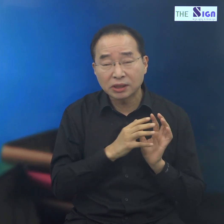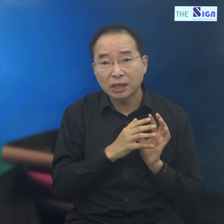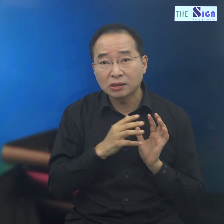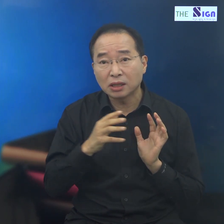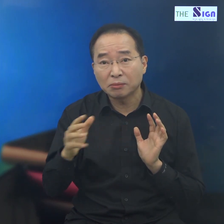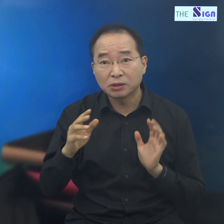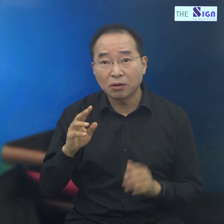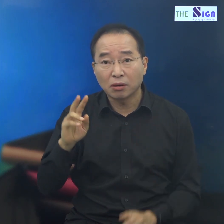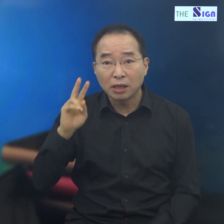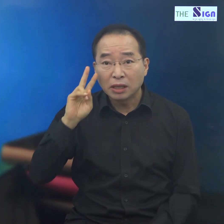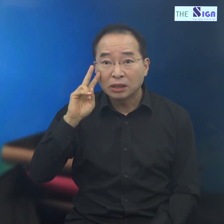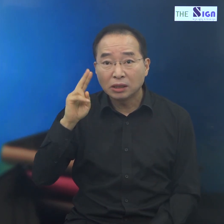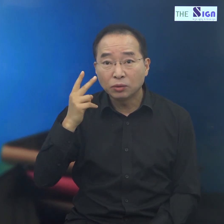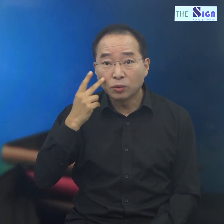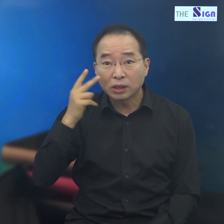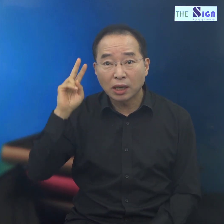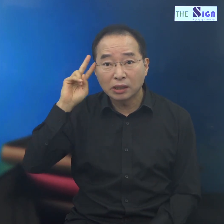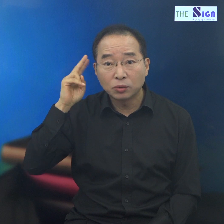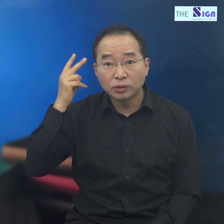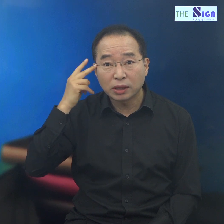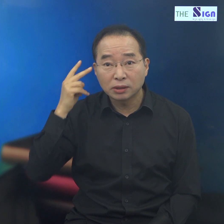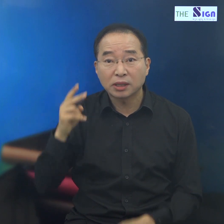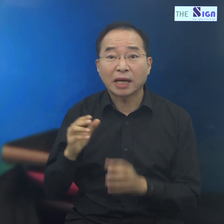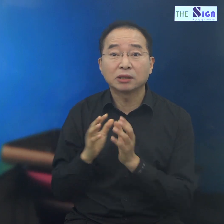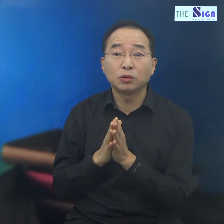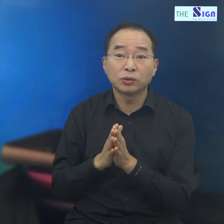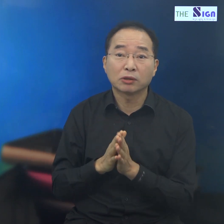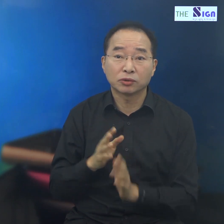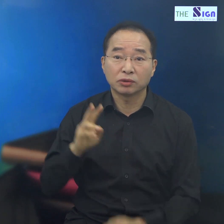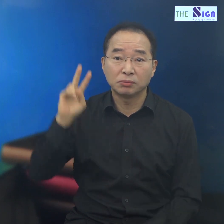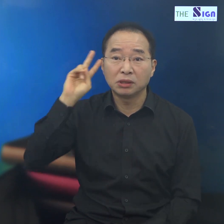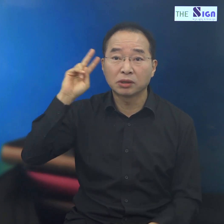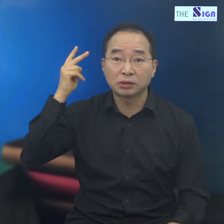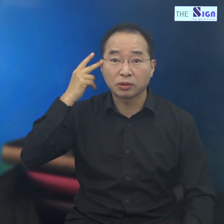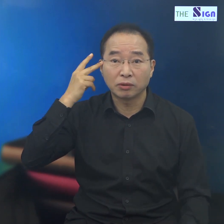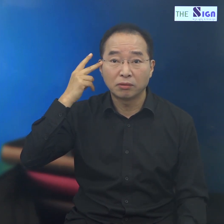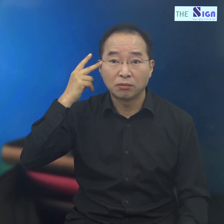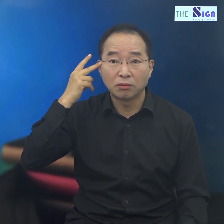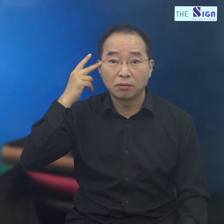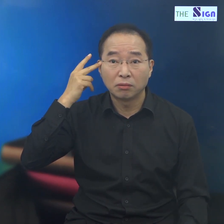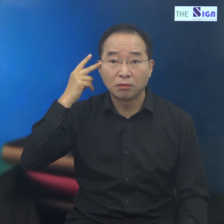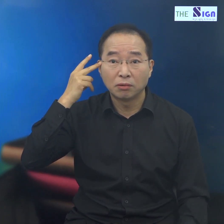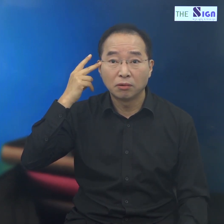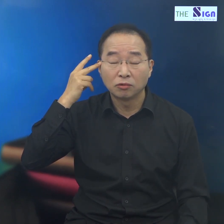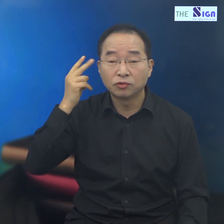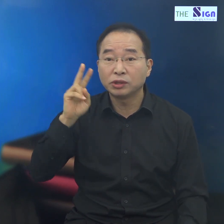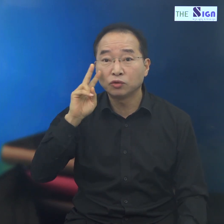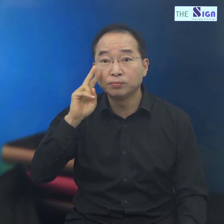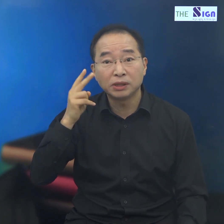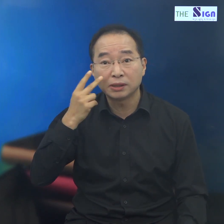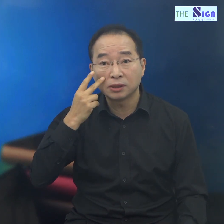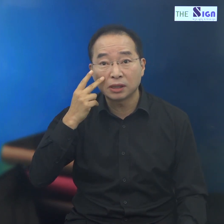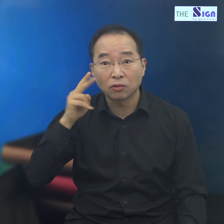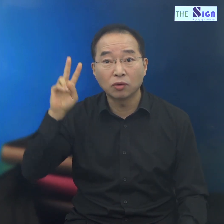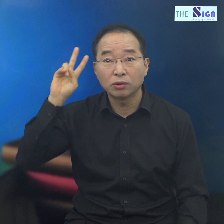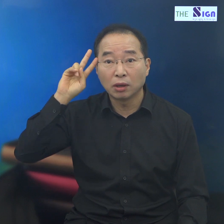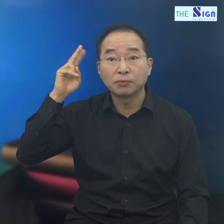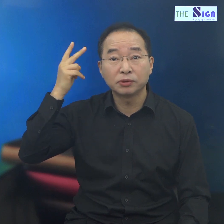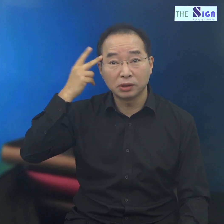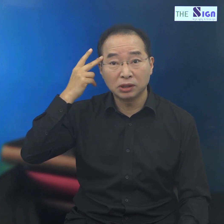시간이 지나면서 이 동작과 이 동작이 이제 같은 동작으로 써요. 지금 이렇게 써요. 굳이 눈 밑에 쓰지 않고 옆으로 쓰는 이